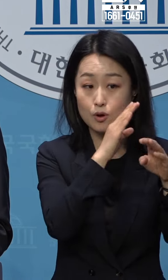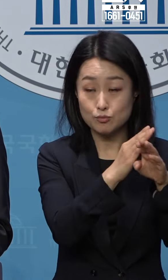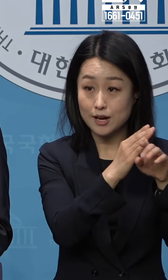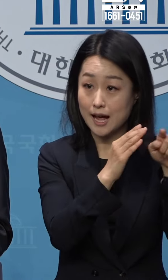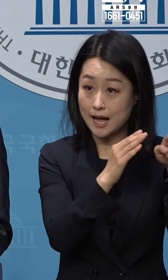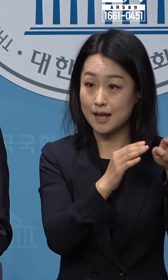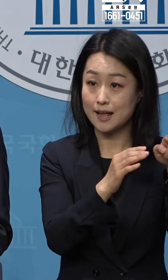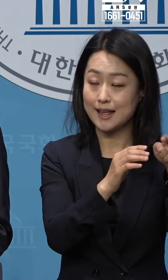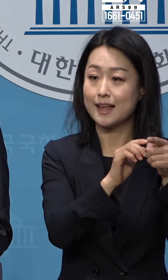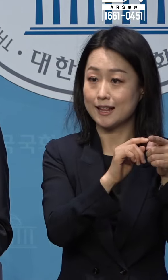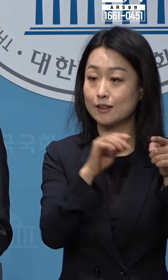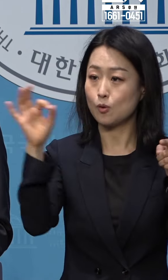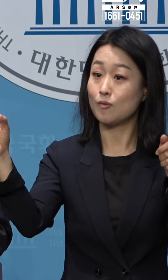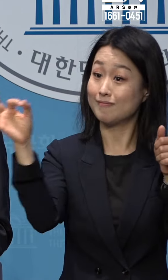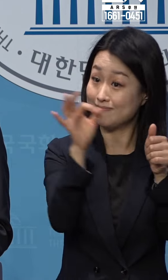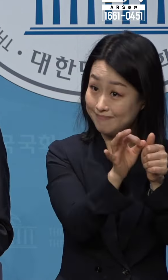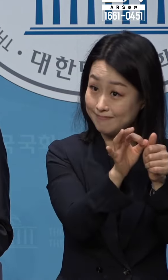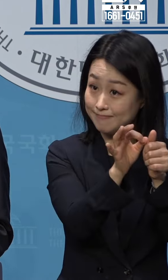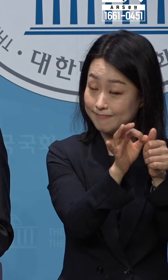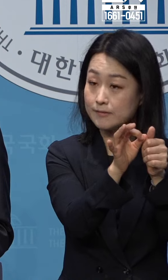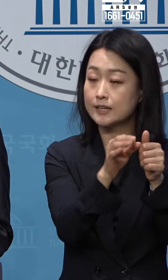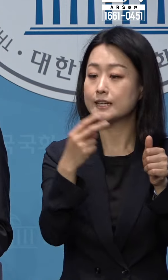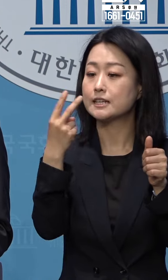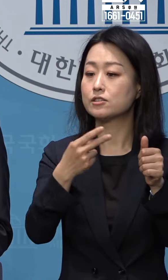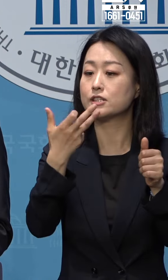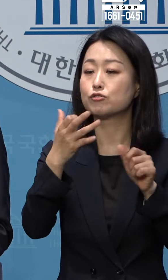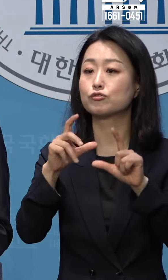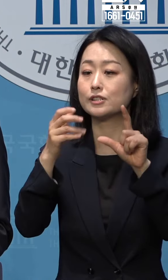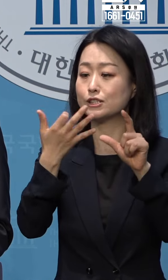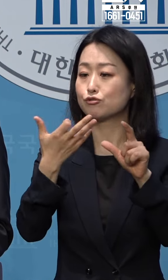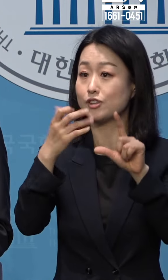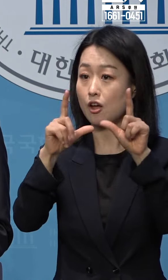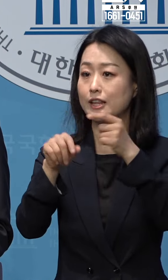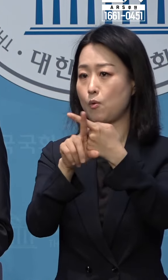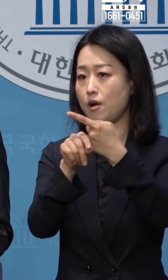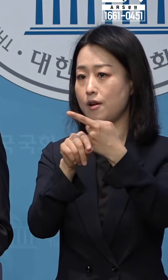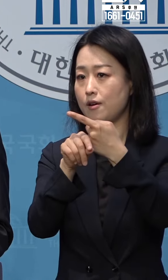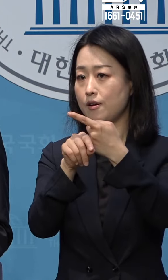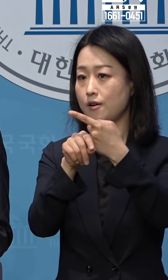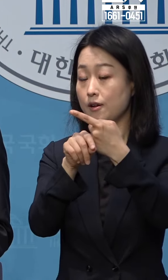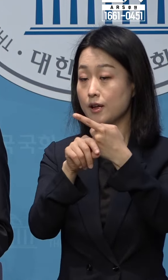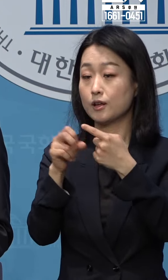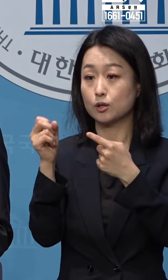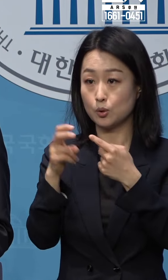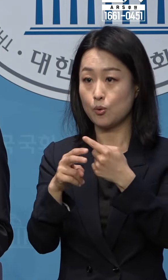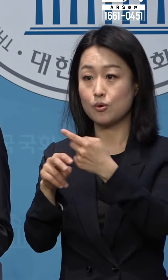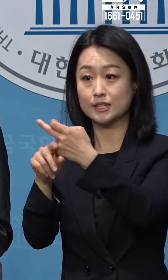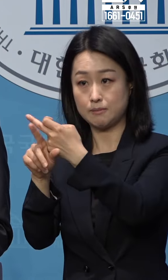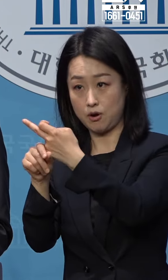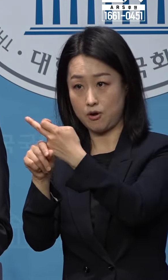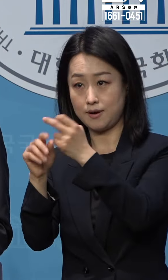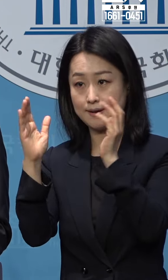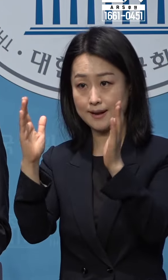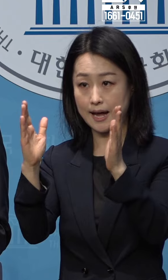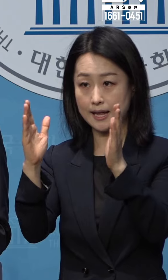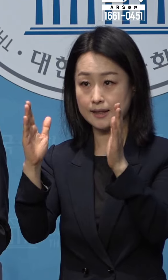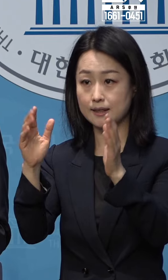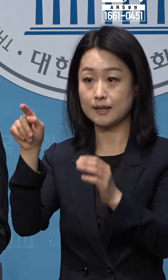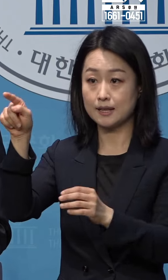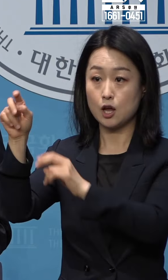그의 상응하는 대가를 지급하기 위해 2019년 1월 경부터 같은 해 12월 경까지